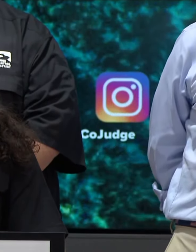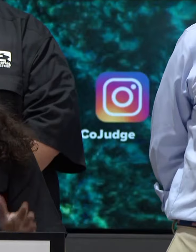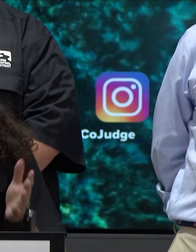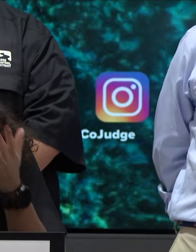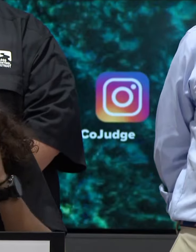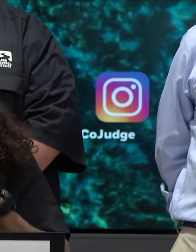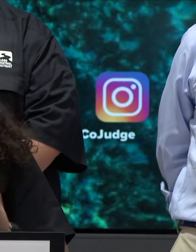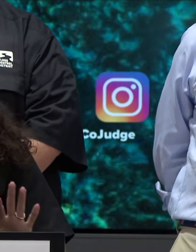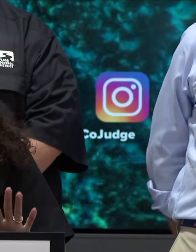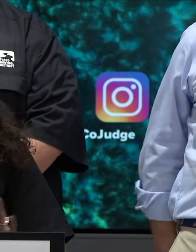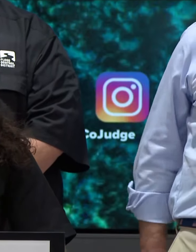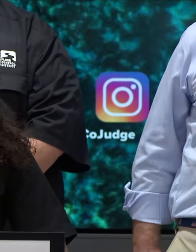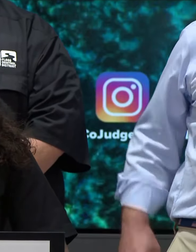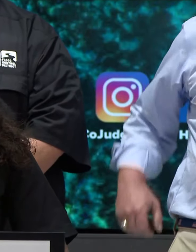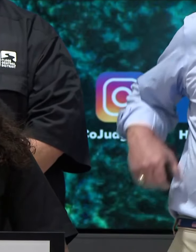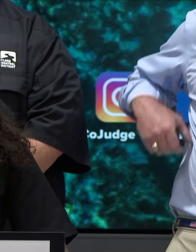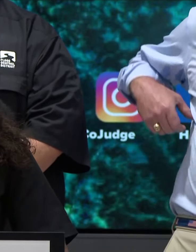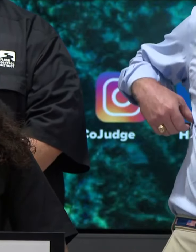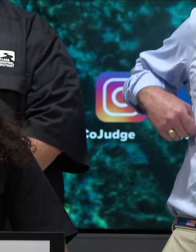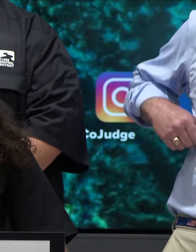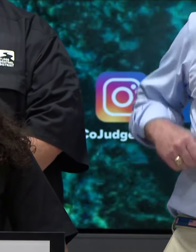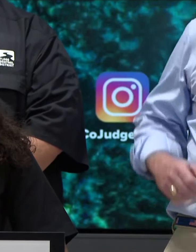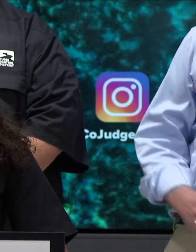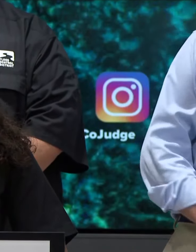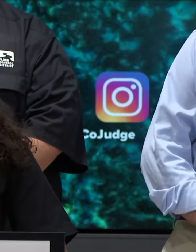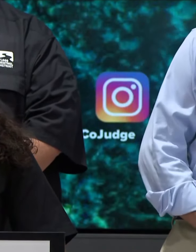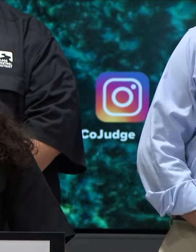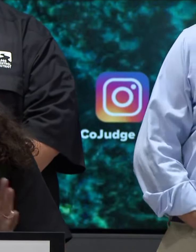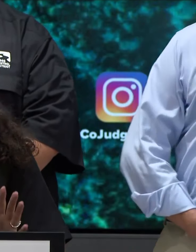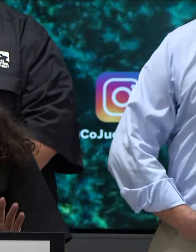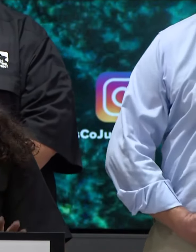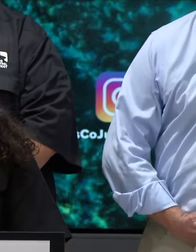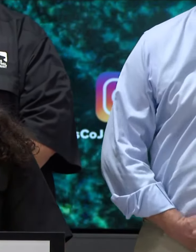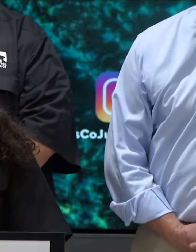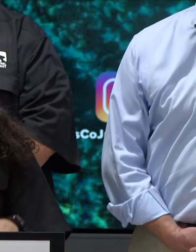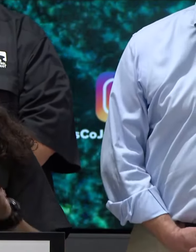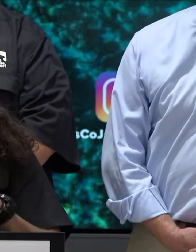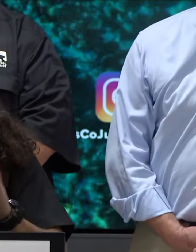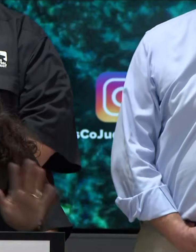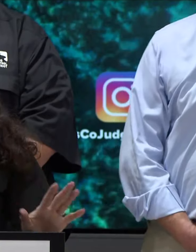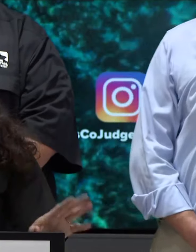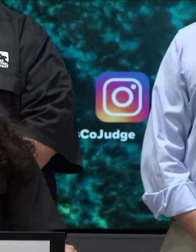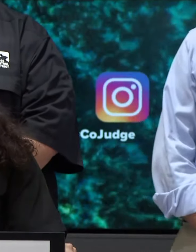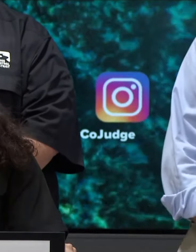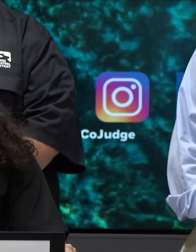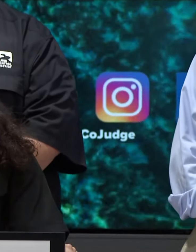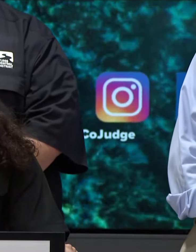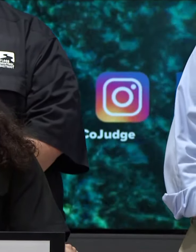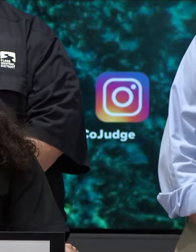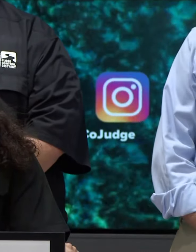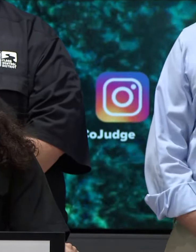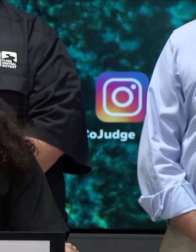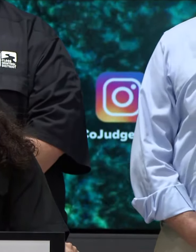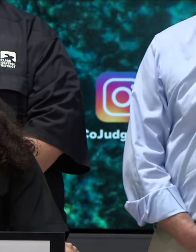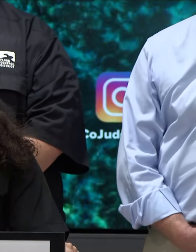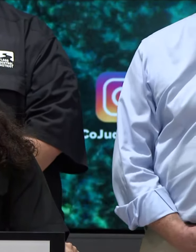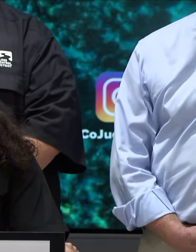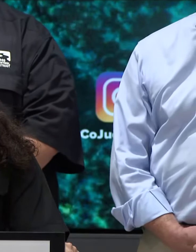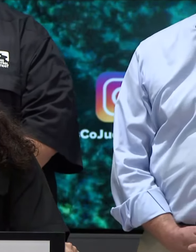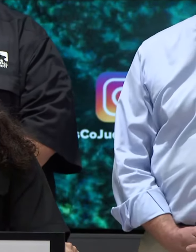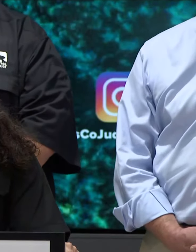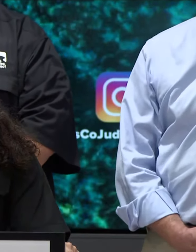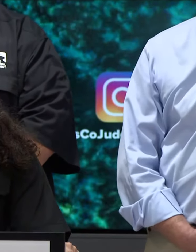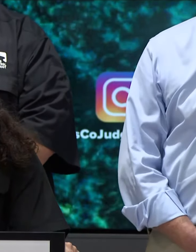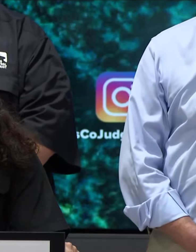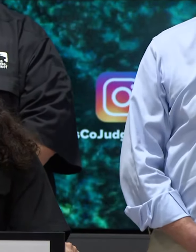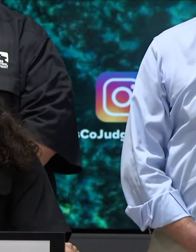Entonces, a estar tranquilos con eso, si nos cuidamos bien, no hay por qué este calor nos sea